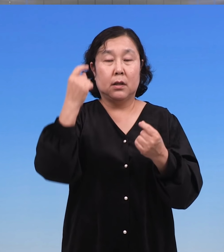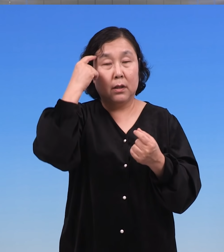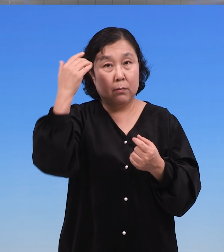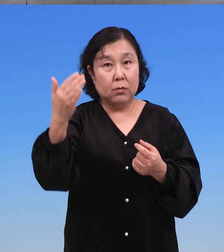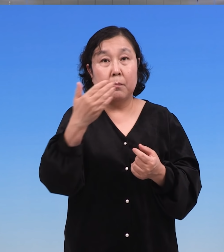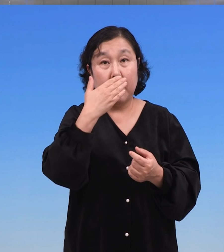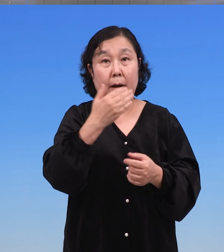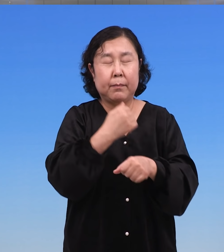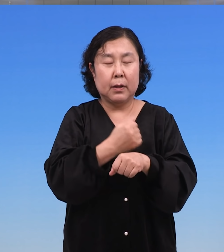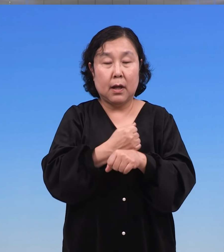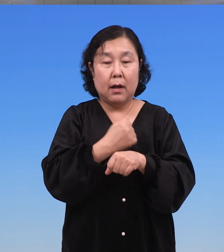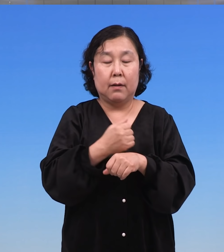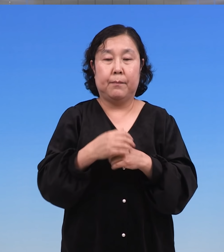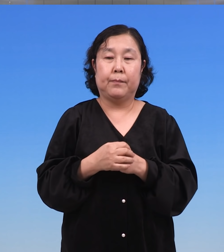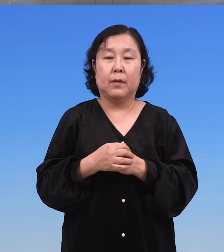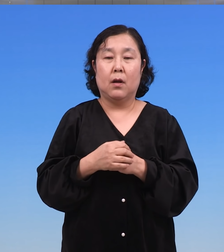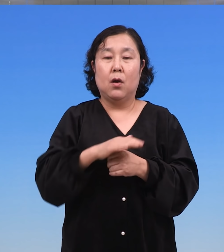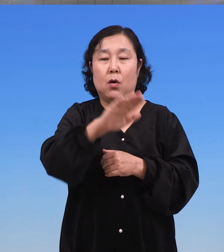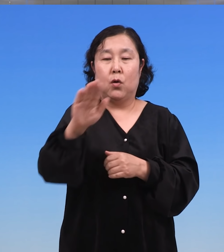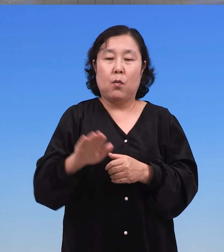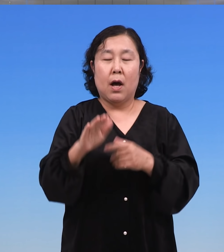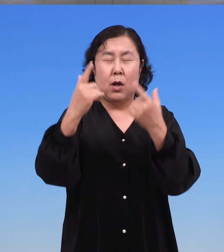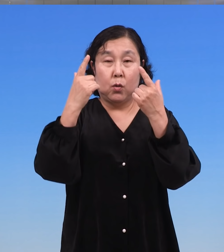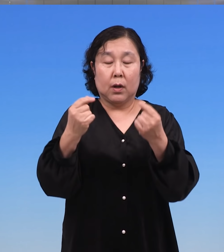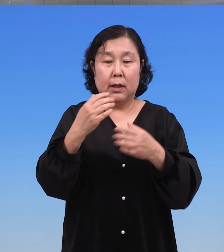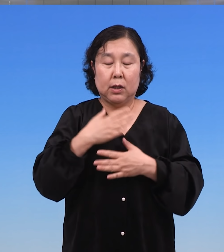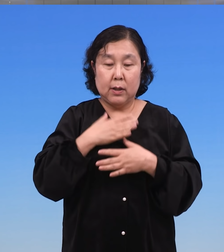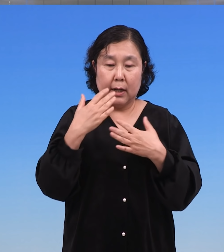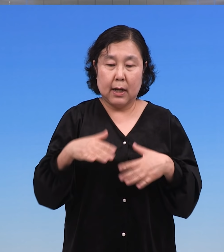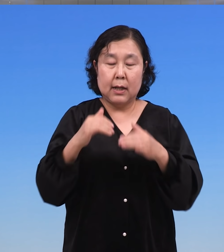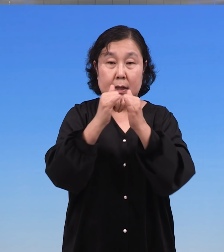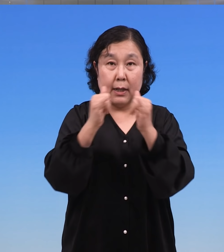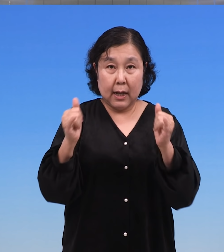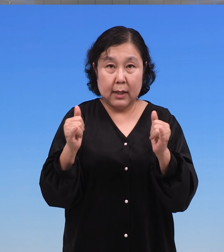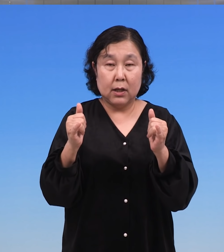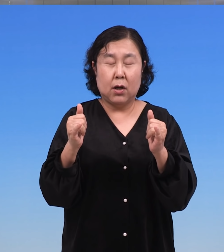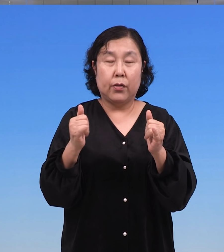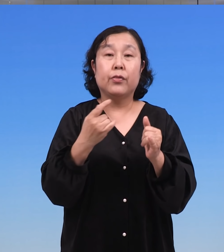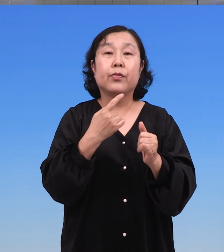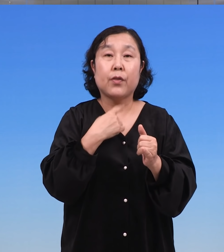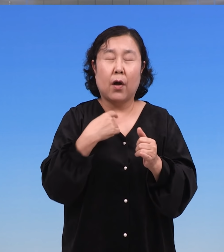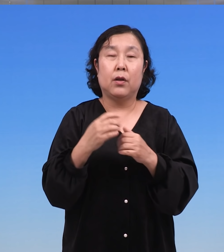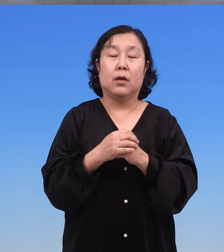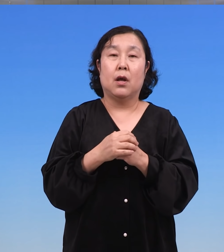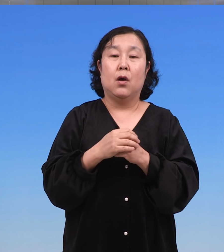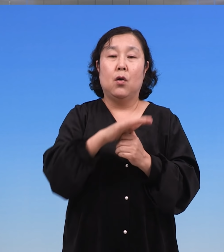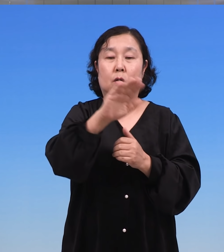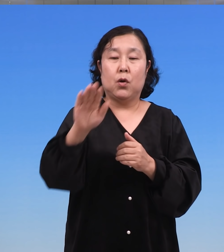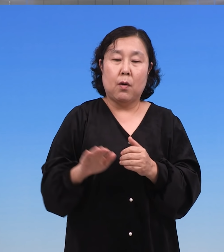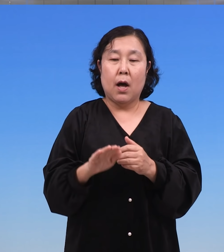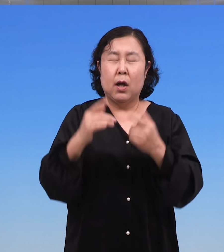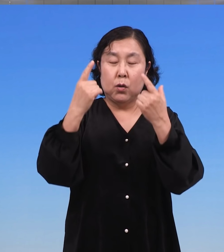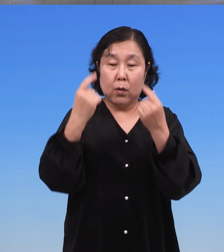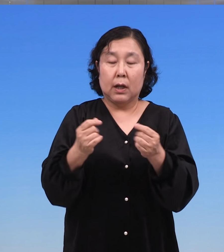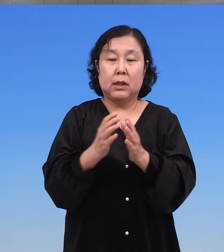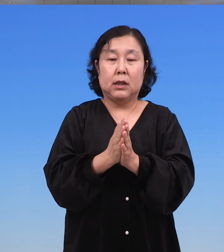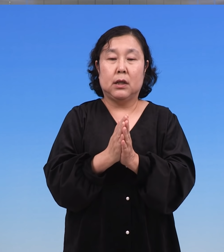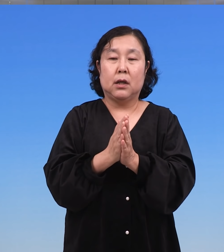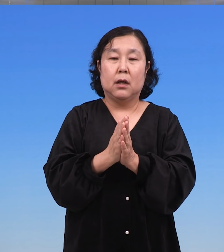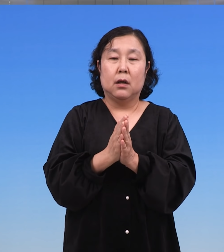그럼 이런 질문이 가능하겠죠. 아니, 우리와 똑같이 연약한 인간에 불과했던, 우리와 똑같이